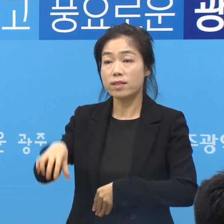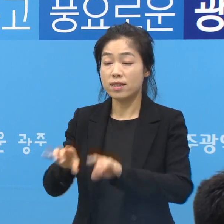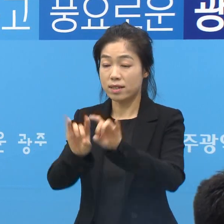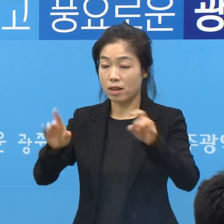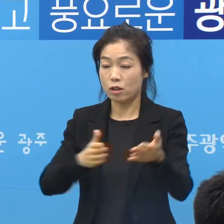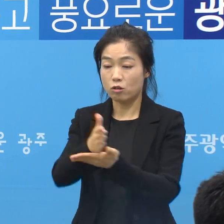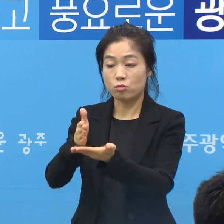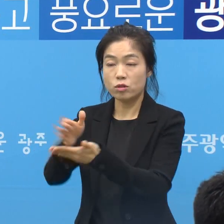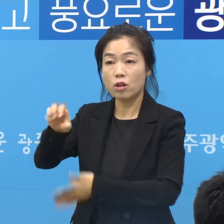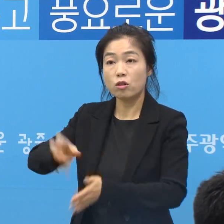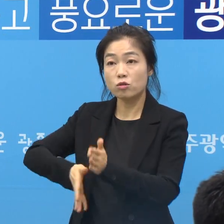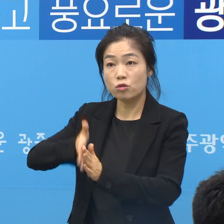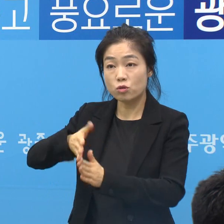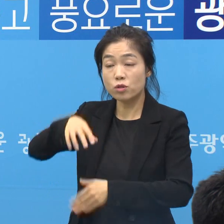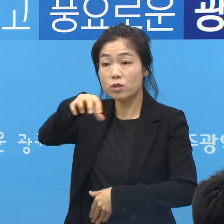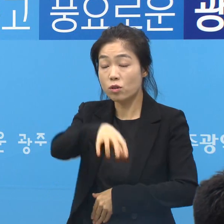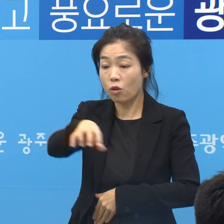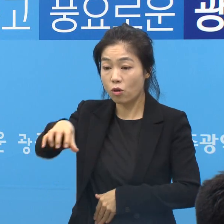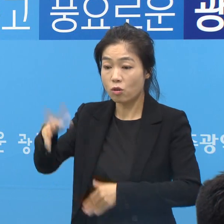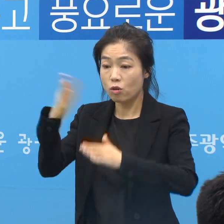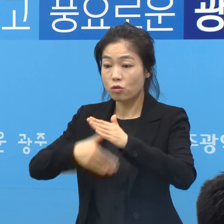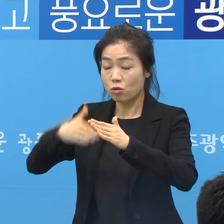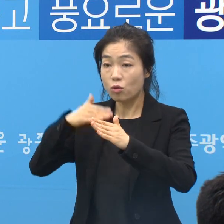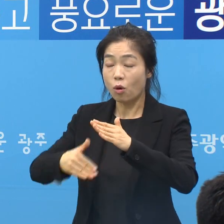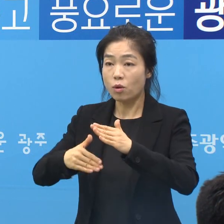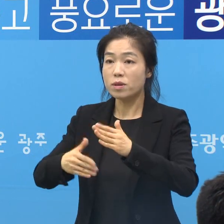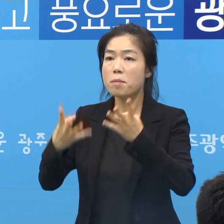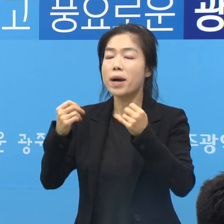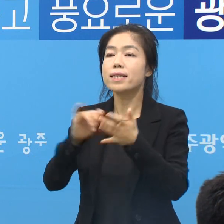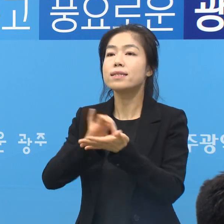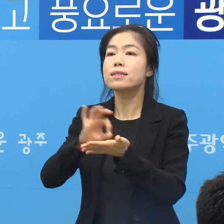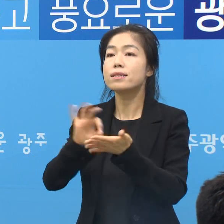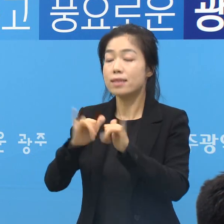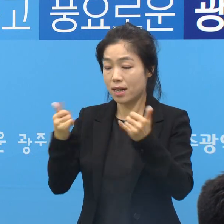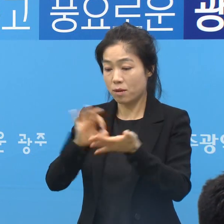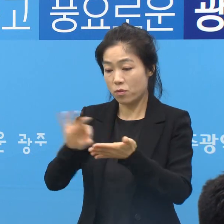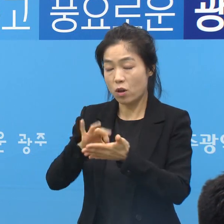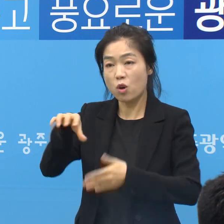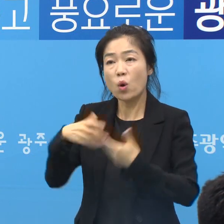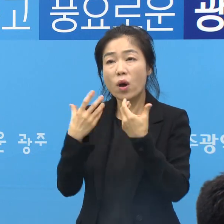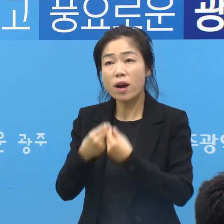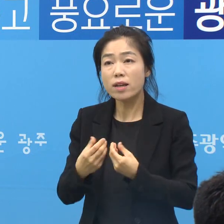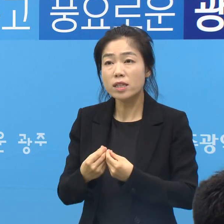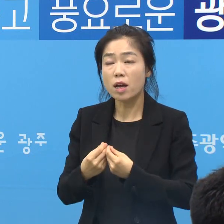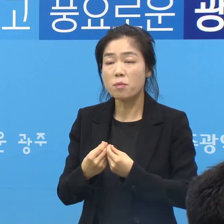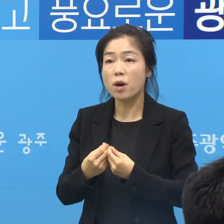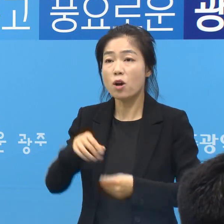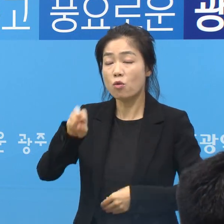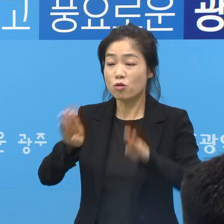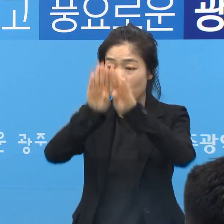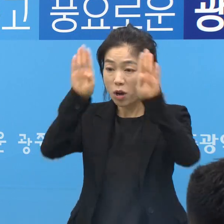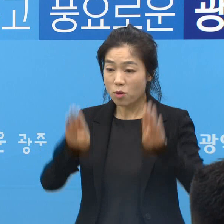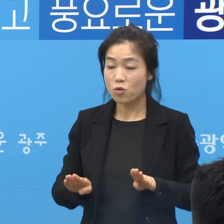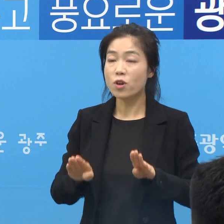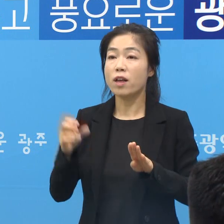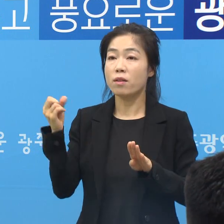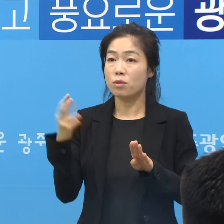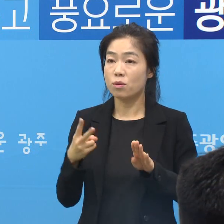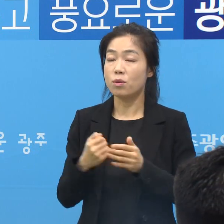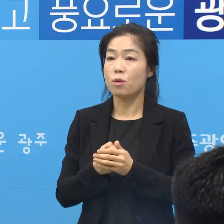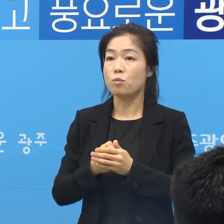부처에 광주시 소재 국공립 다중이용시설, 예를 들면 국립광주박물관이랄지